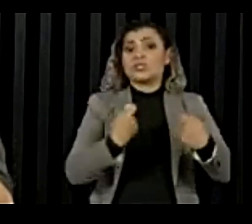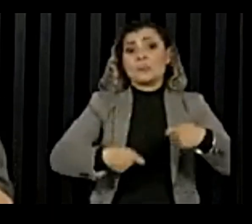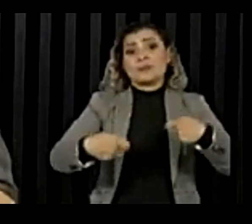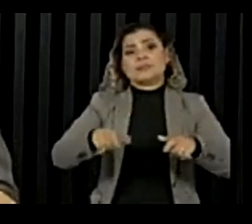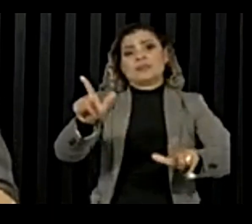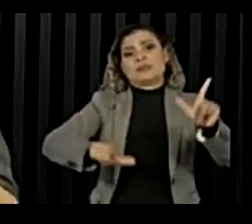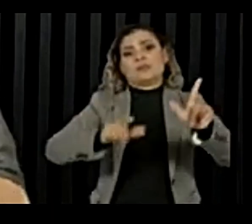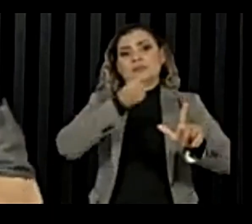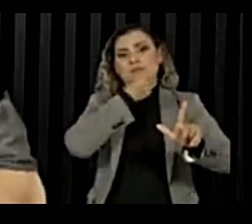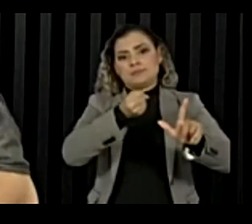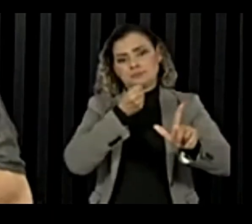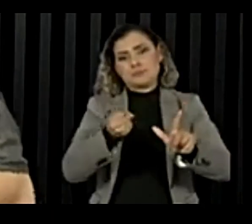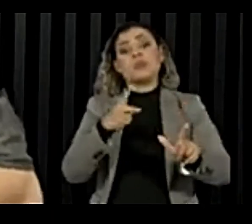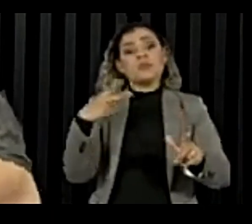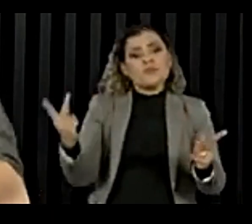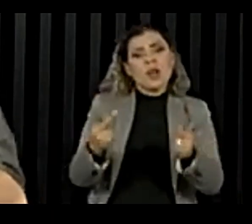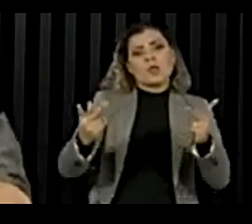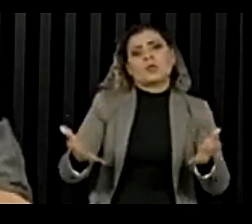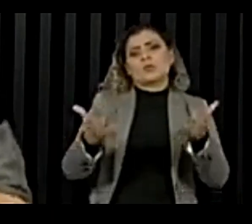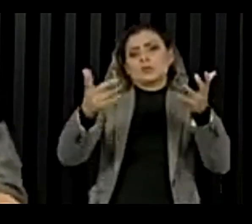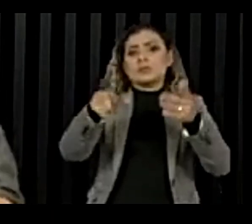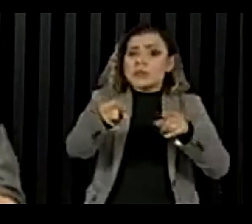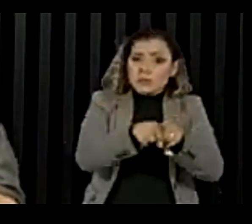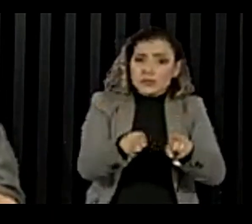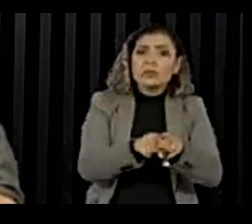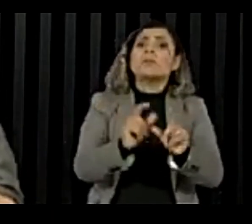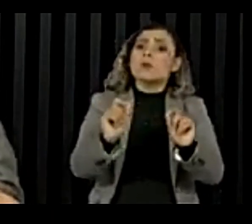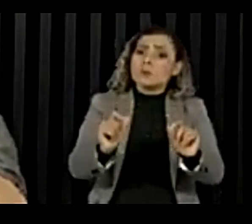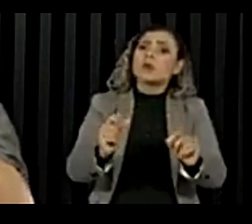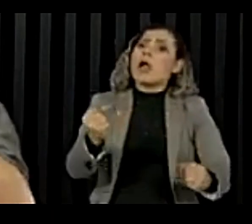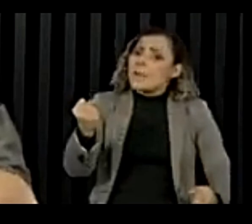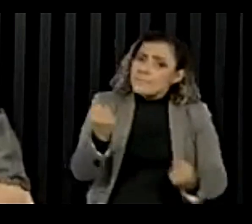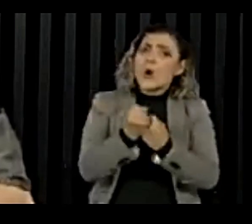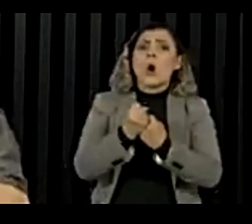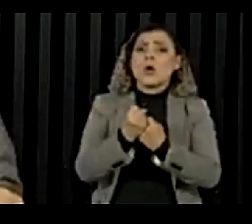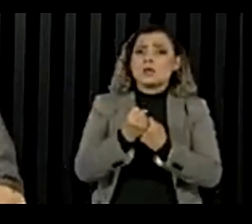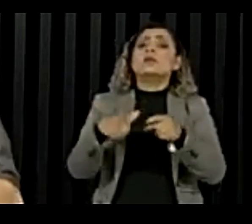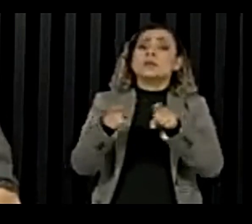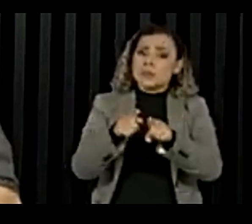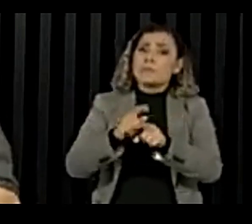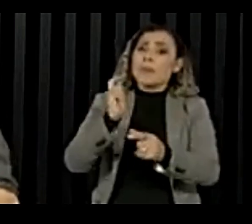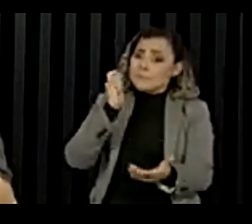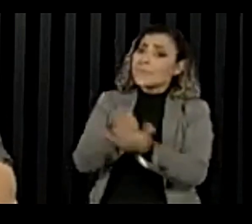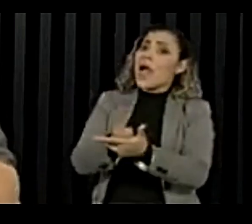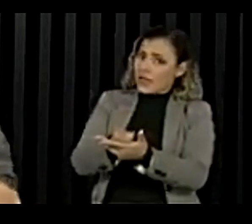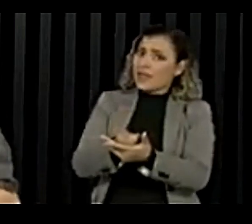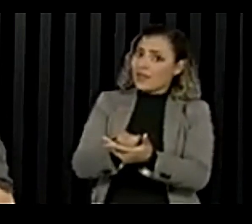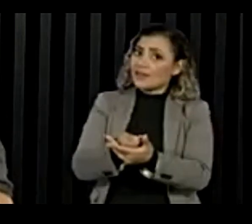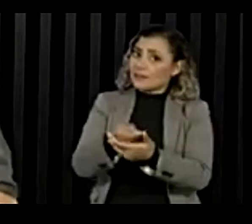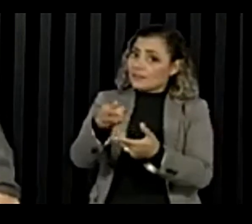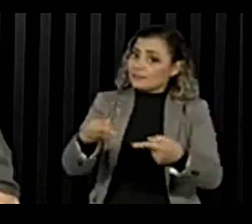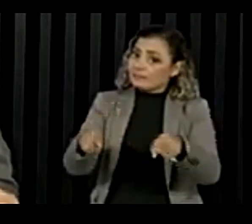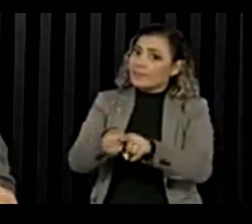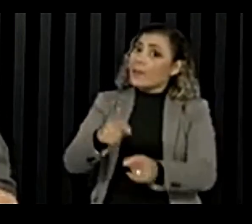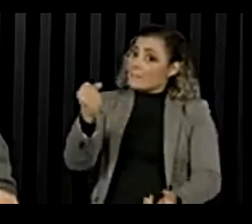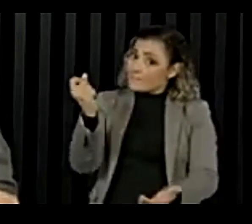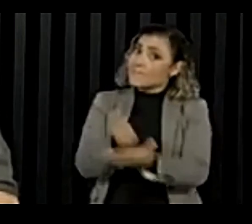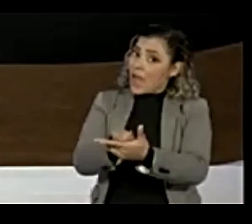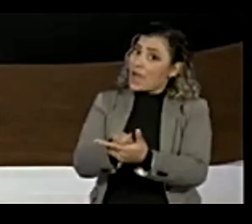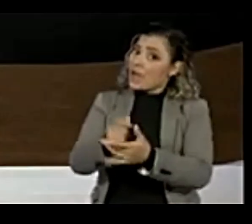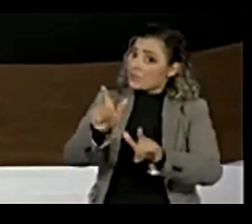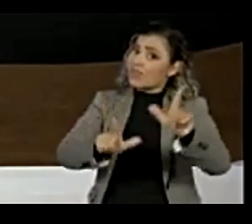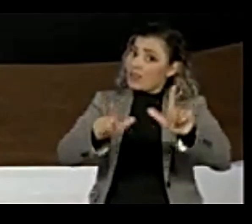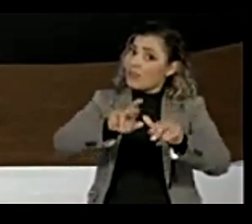não só valorize a imprensa, como se você tiver condição, assine a imprensa, porque a imprensa precisa de assinatura também. Enfim, só queria deixar esse merchan aqui sem ter